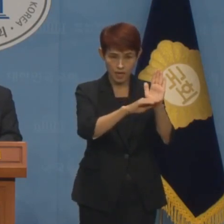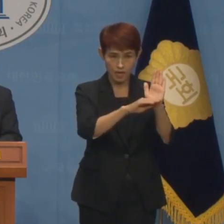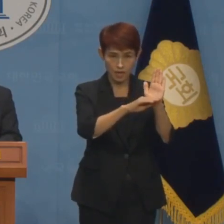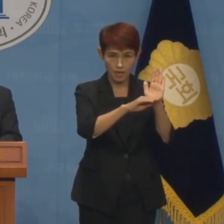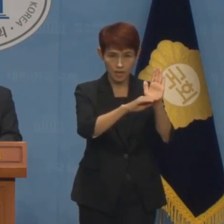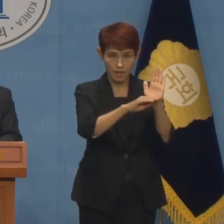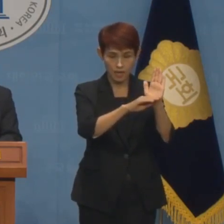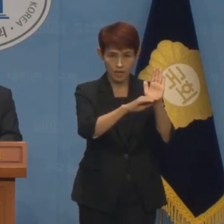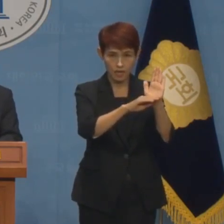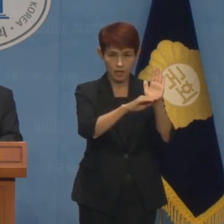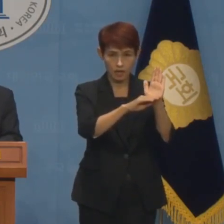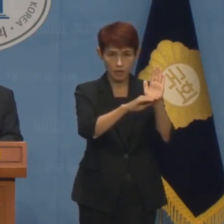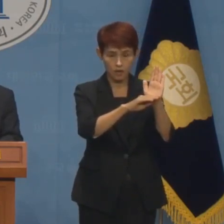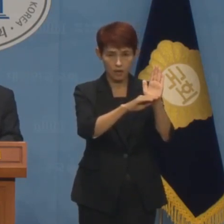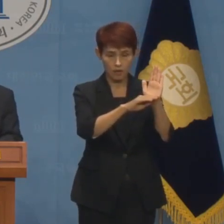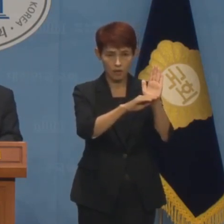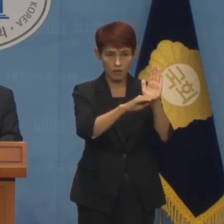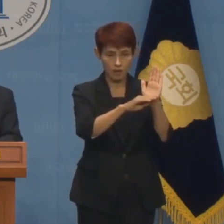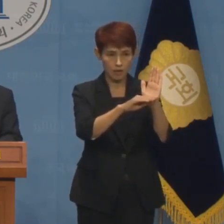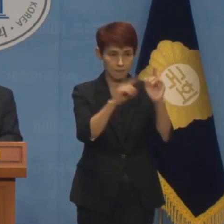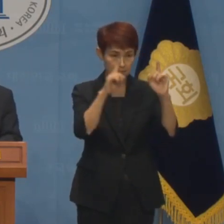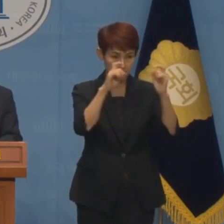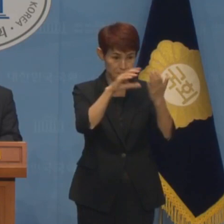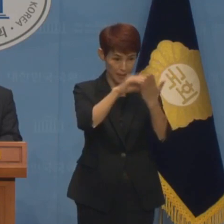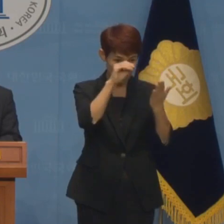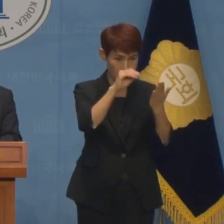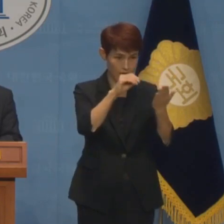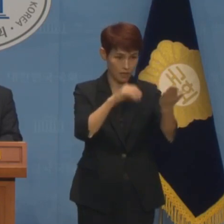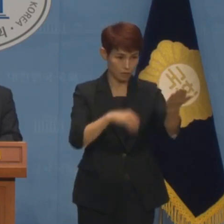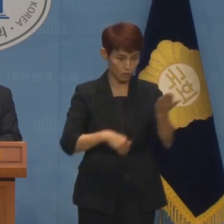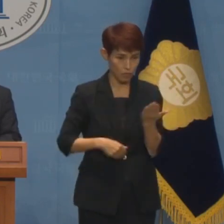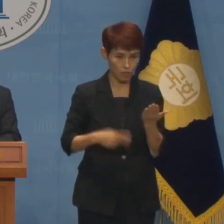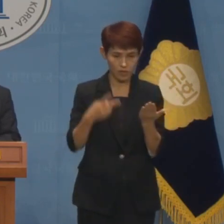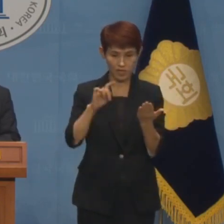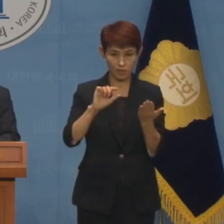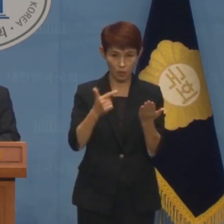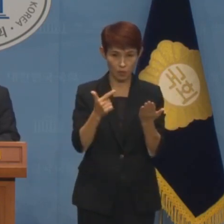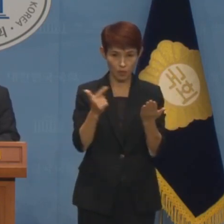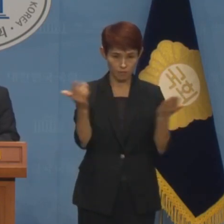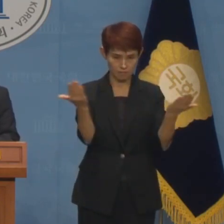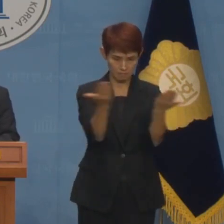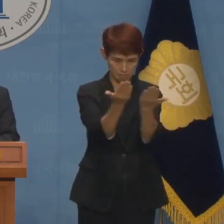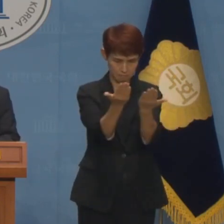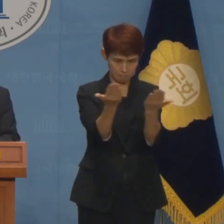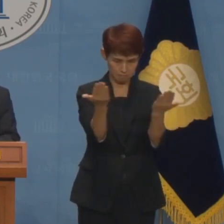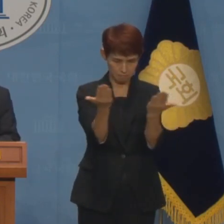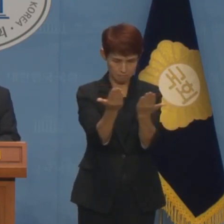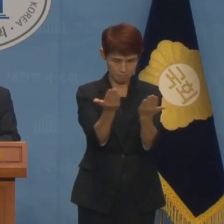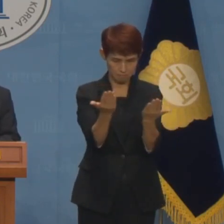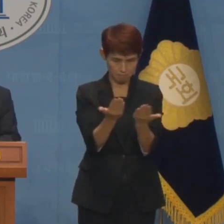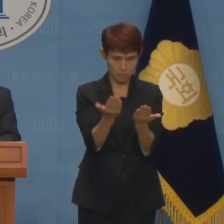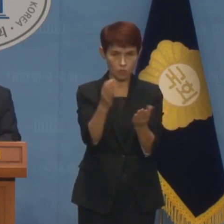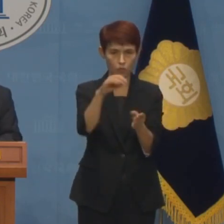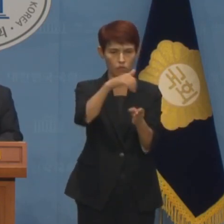내역이 찍혀있는 캡처 화면하고 팀원의 정보를 하나하나 일일이 비교하면서 하고 있는